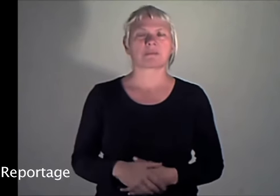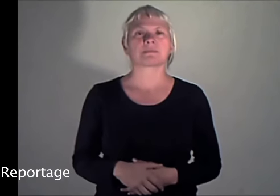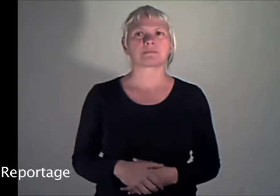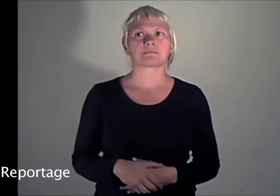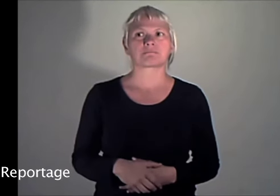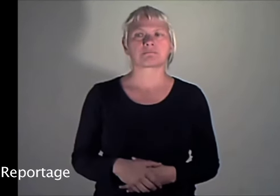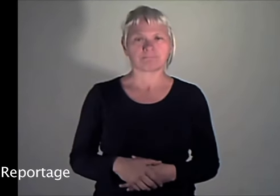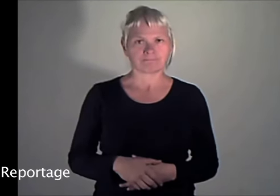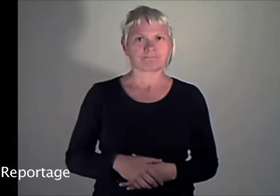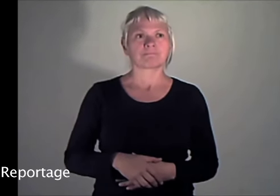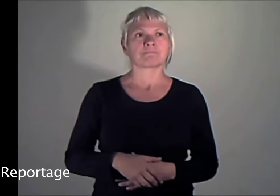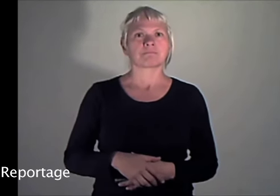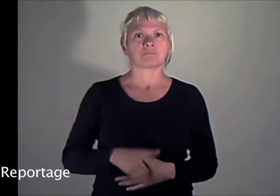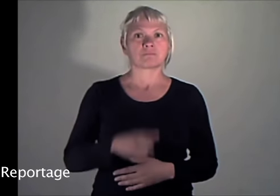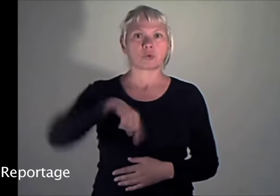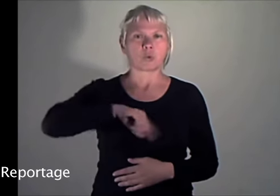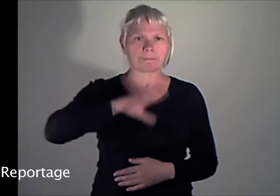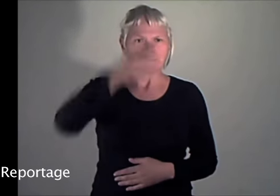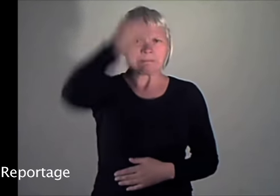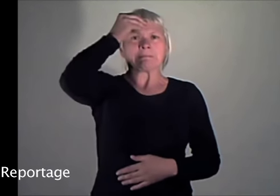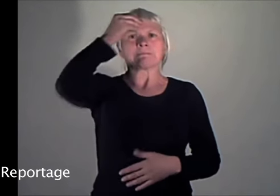dedans, la soutenir, participer, agir